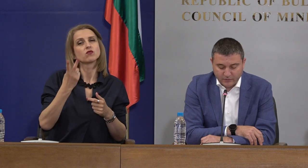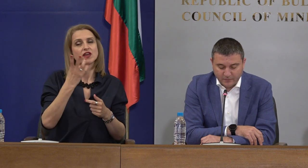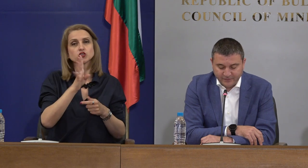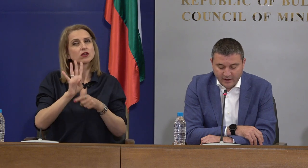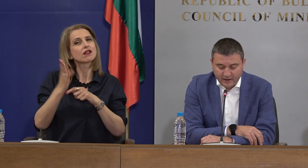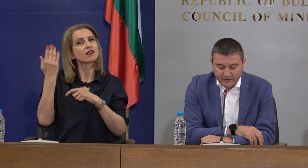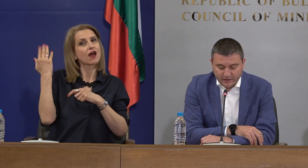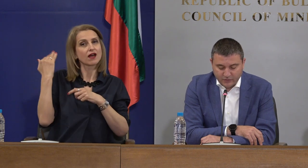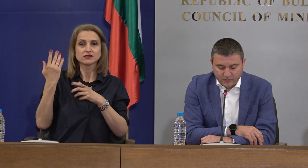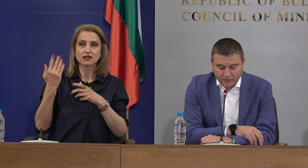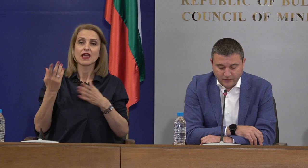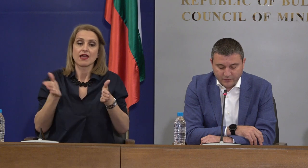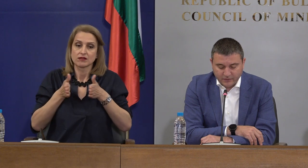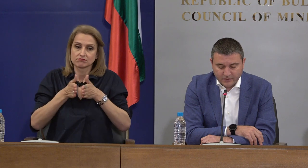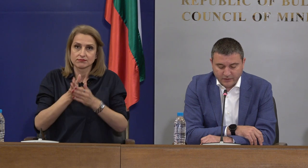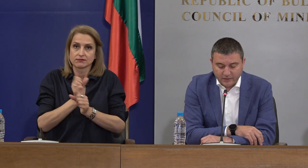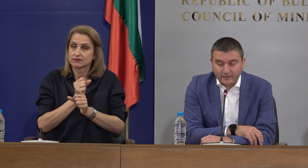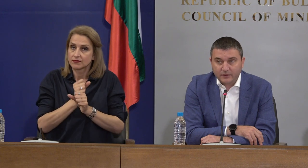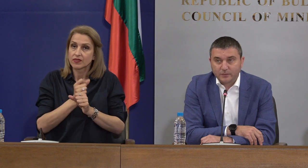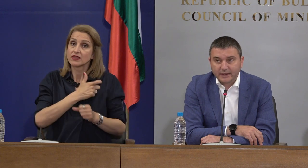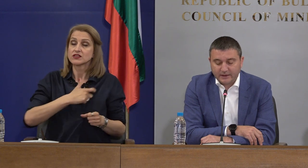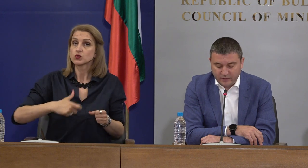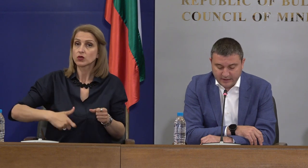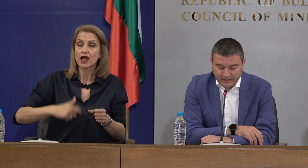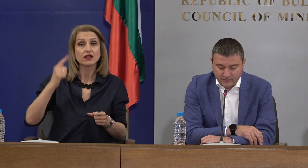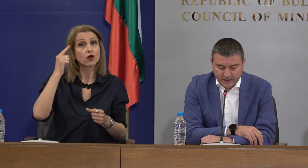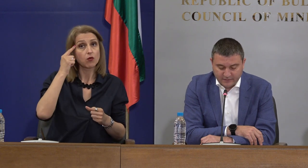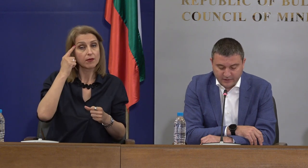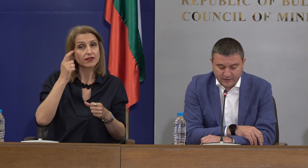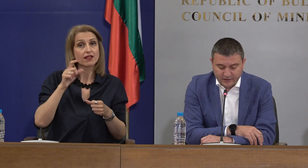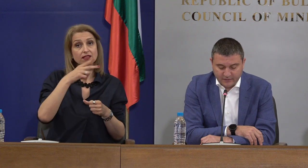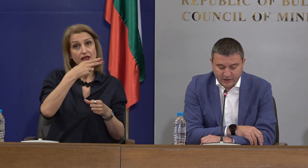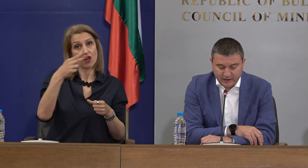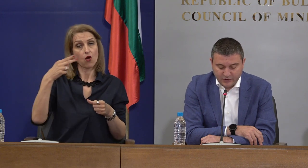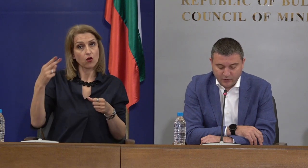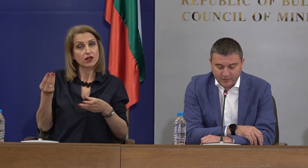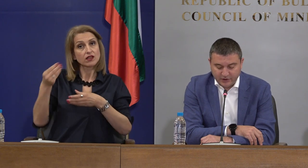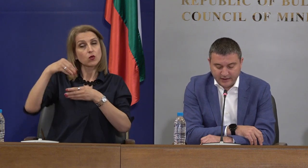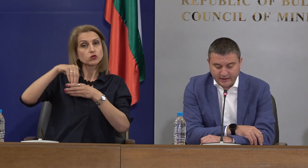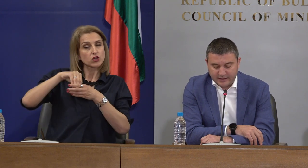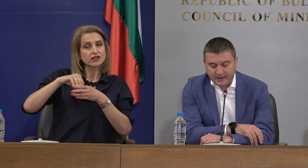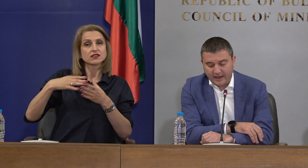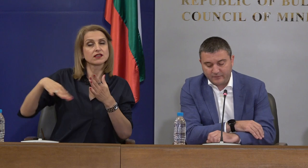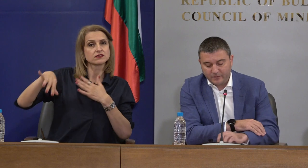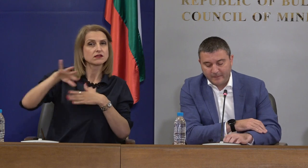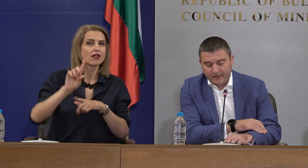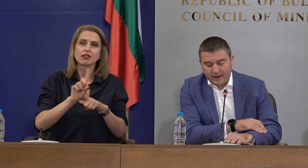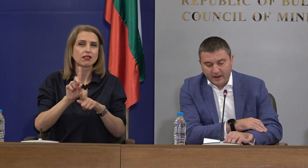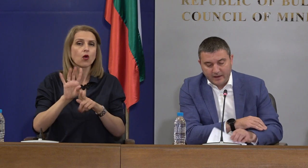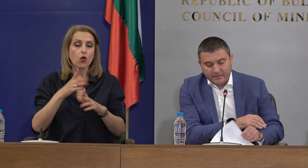2014 относно тясно сътрудничество с националните компетентни органи на участващите държави членки, чиято парична единица не е